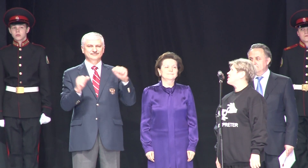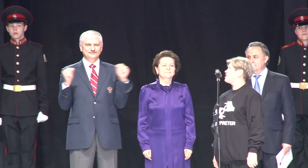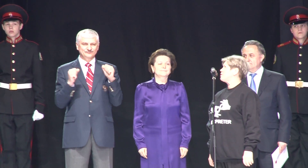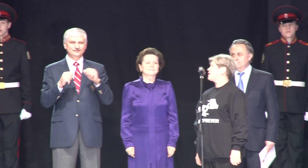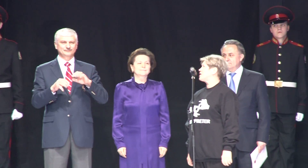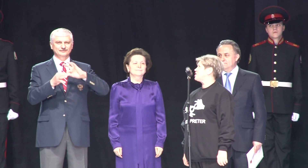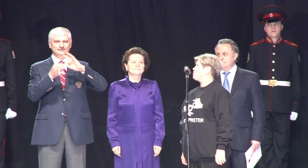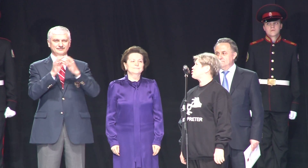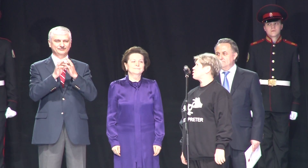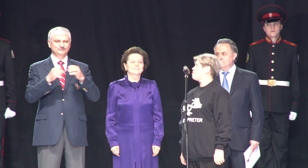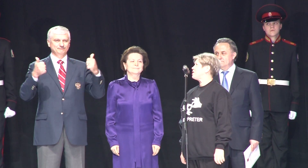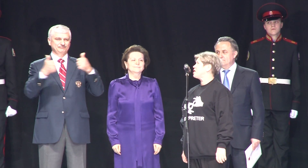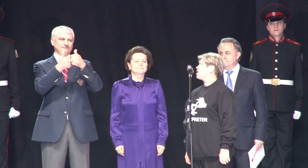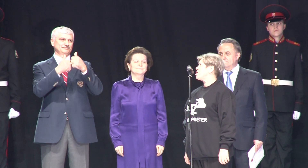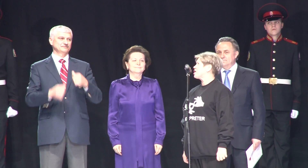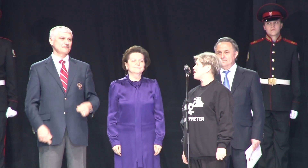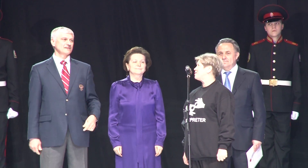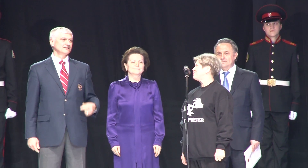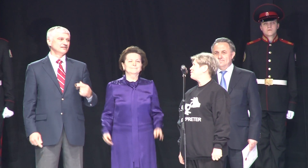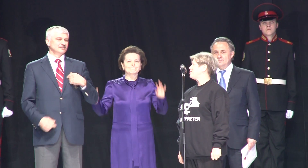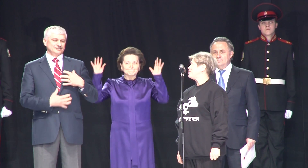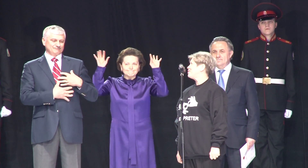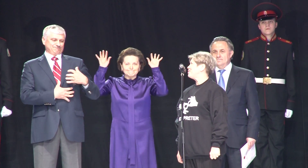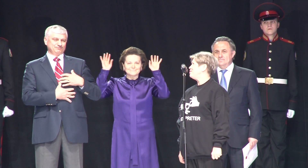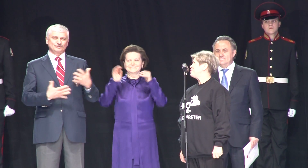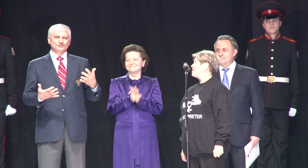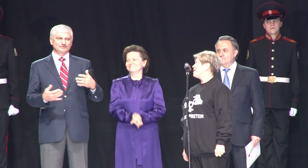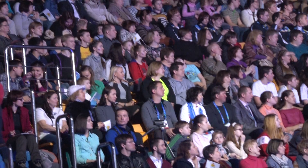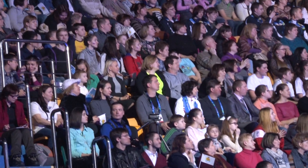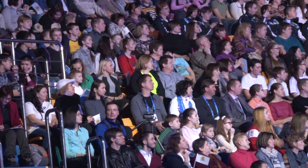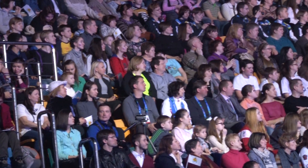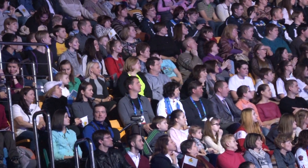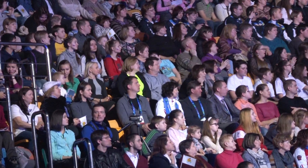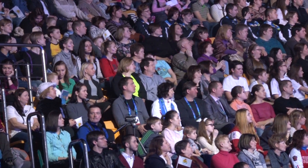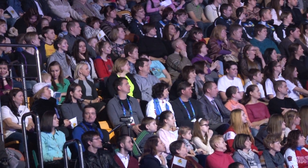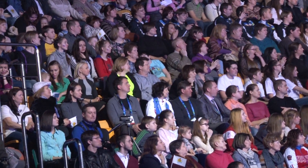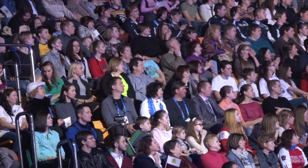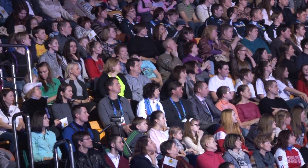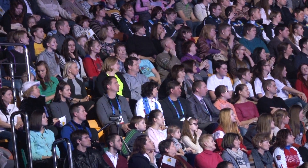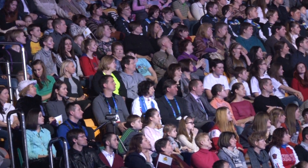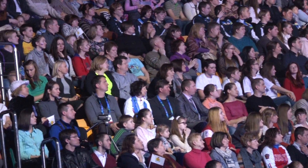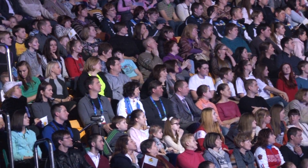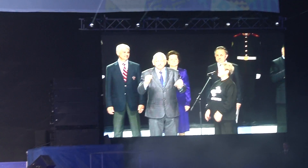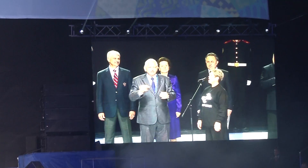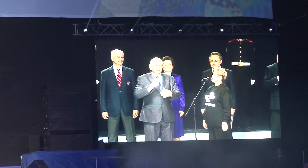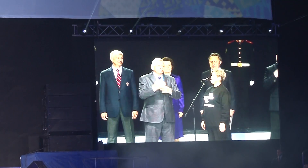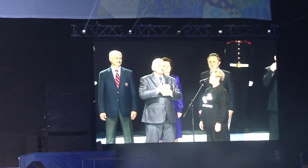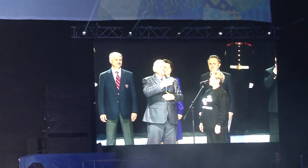на 18-х зимних сурдоолимпийских играх. Welcome and the Deaf Olympic Committee. Большая честь